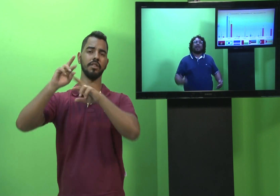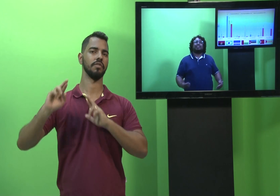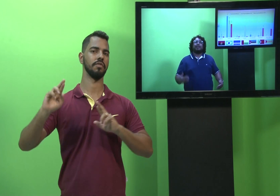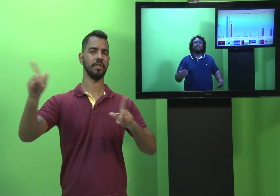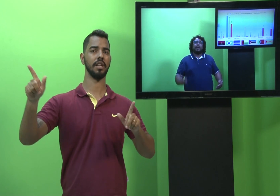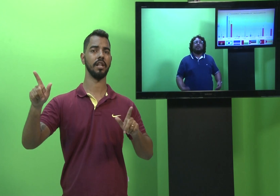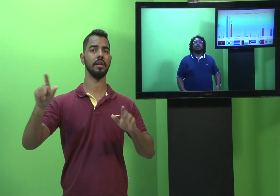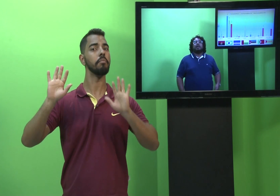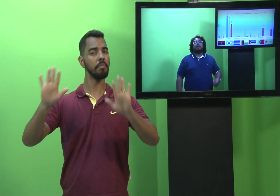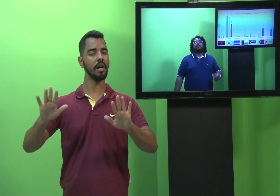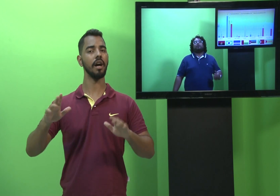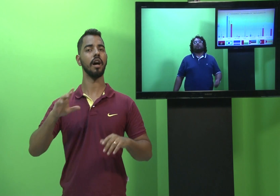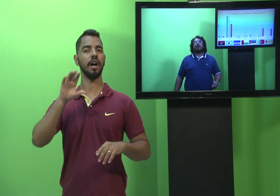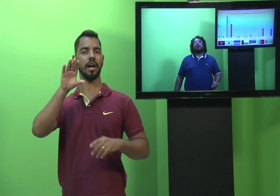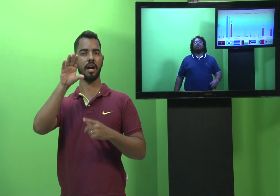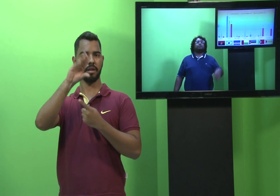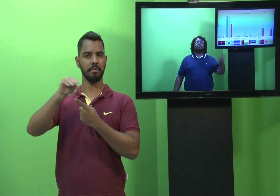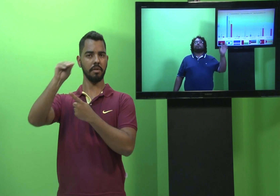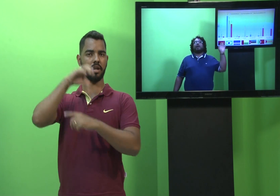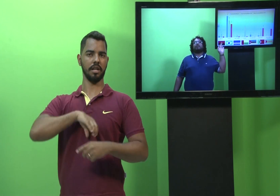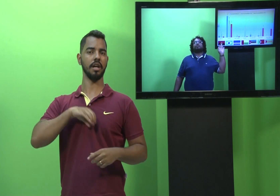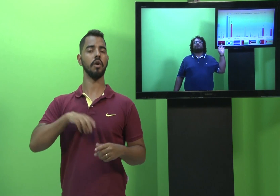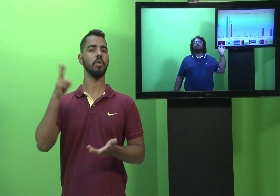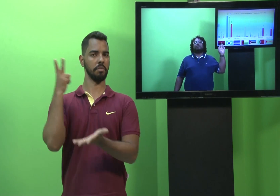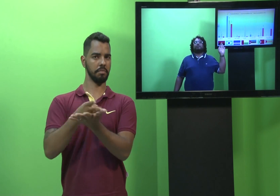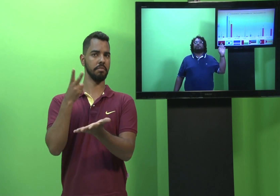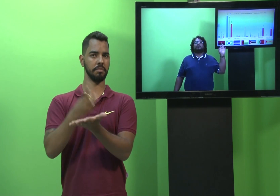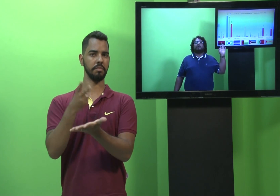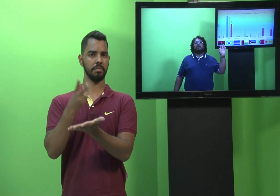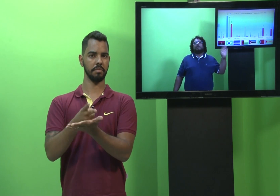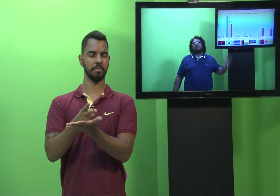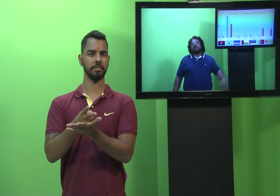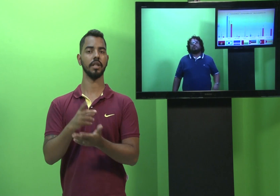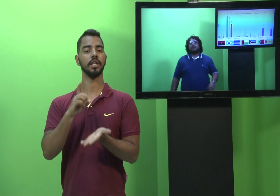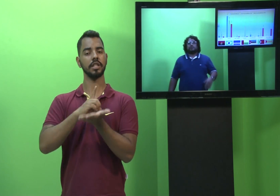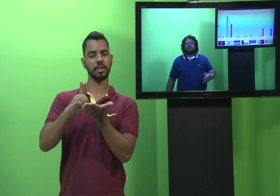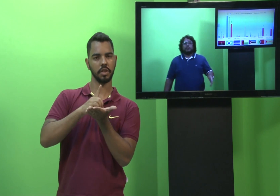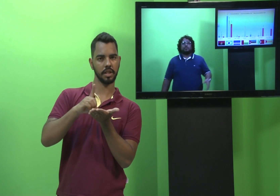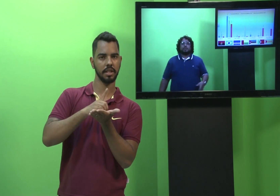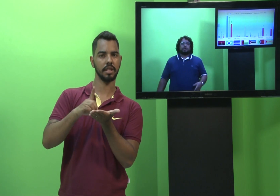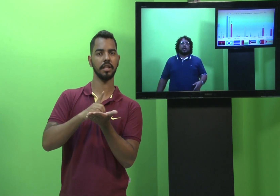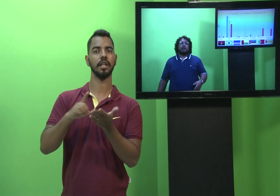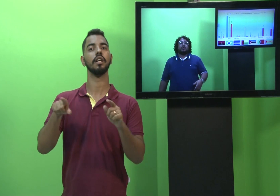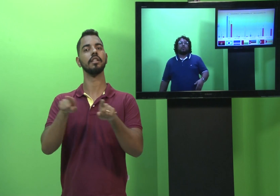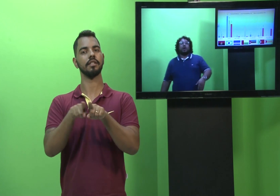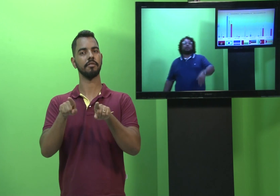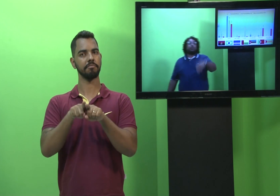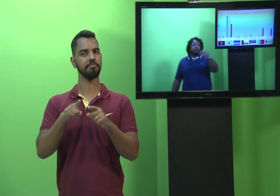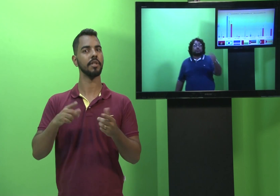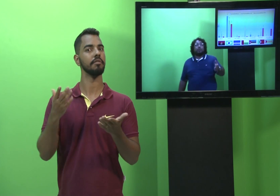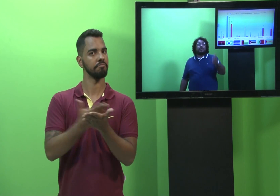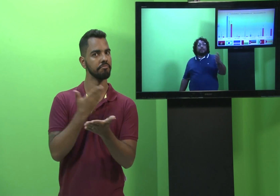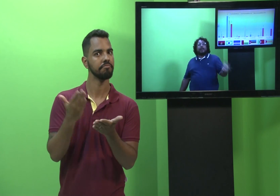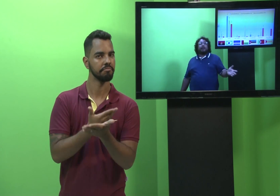circular também em Portugal e nos outros países lusófonos. Podemos facilmente imaginar quanto custou essa